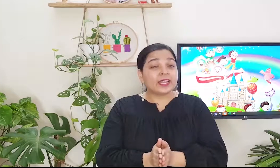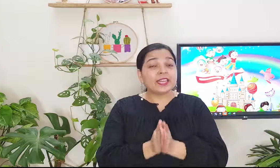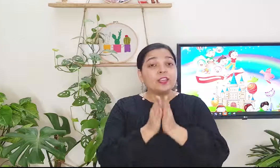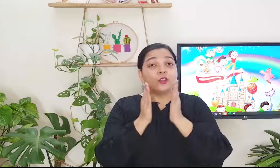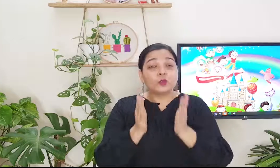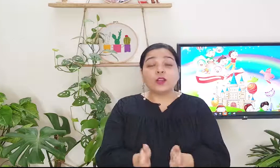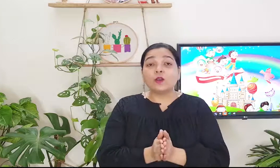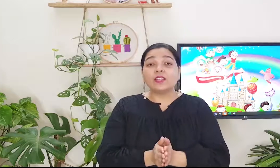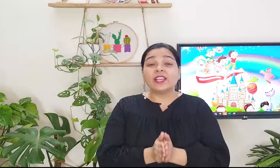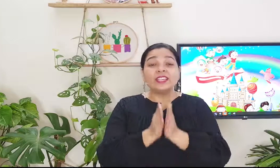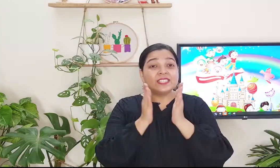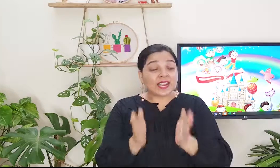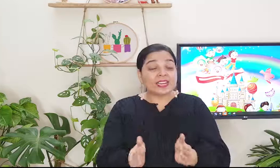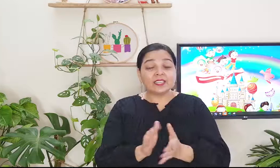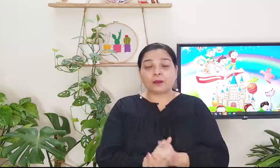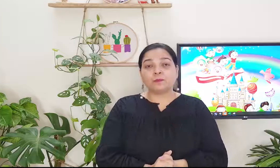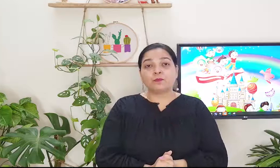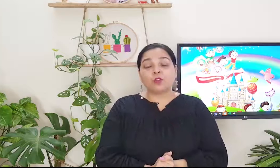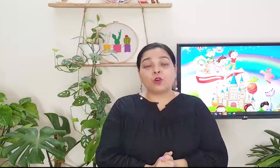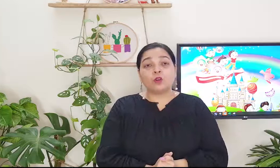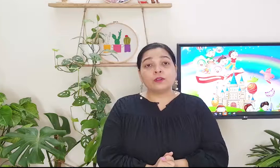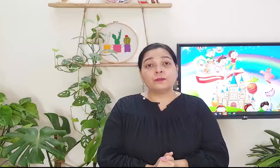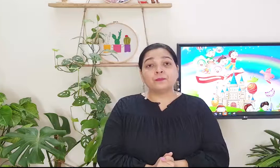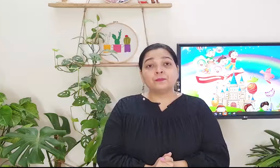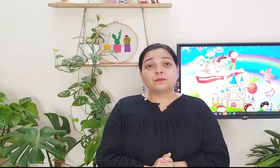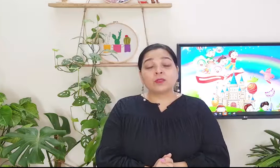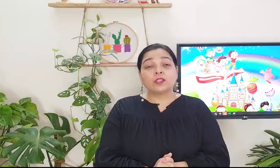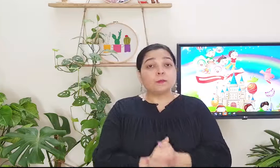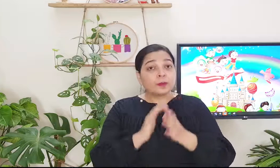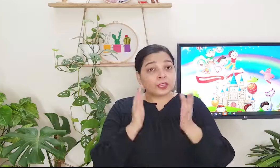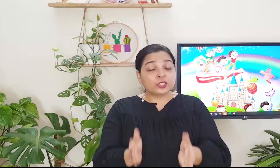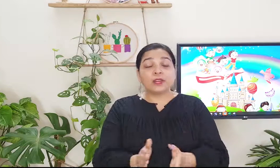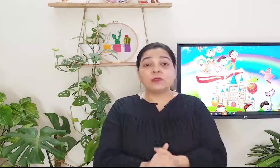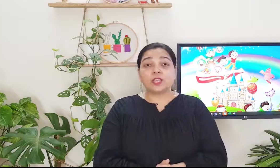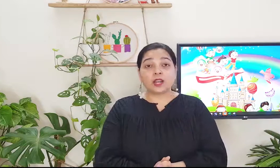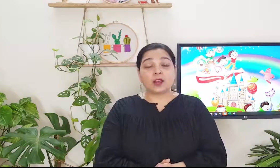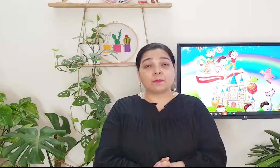জোনাকে বলেছিল একজন ইসরায়েল, তারা যখন ঈশ্বর তাকে বলল কি